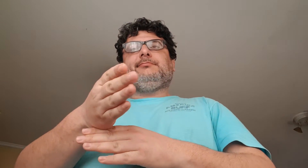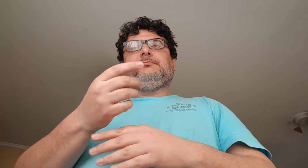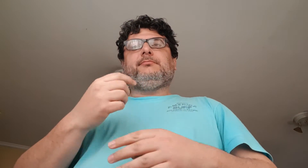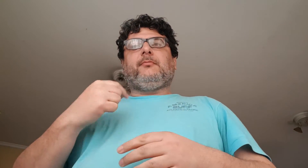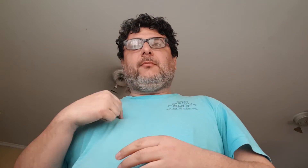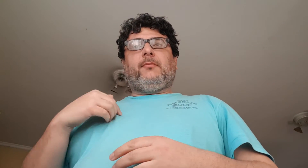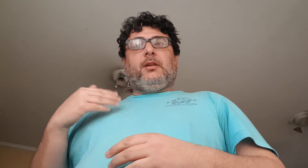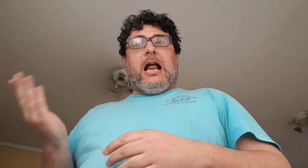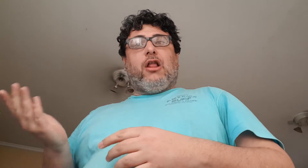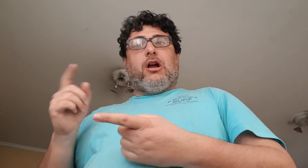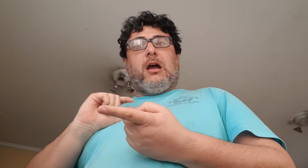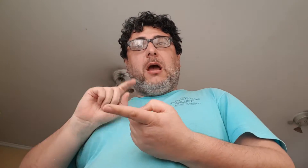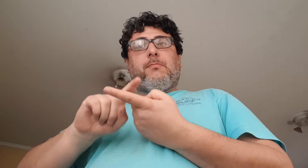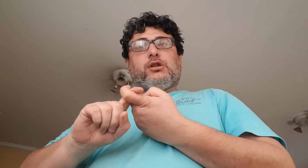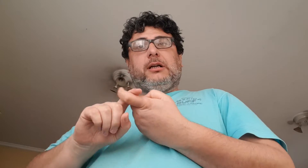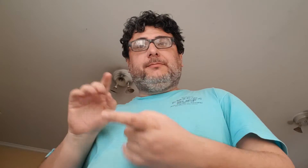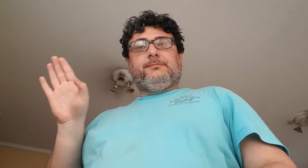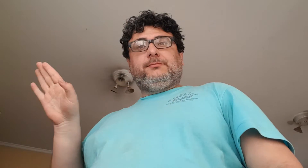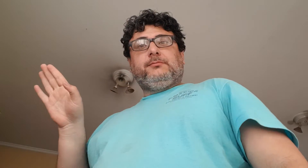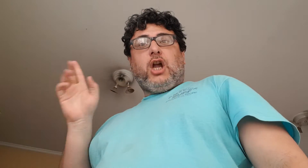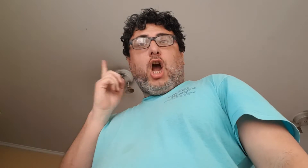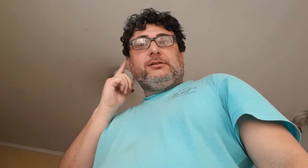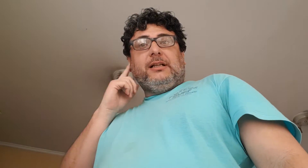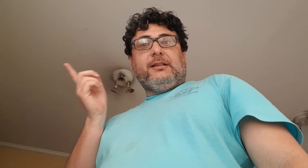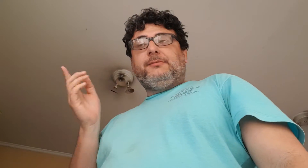votaron para la destitución de Dilma Rousseff, 20 votos